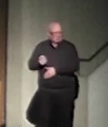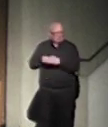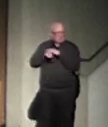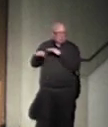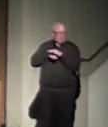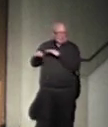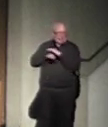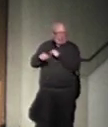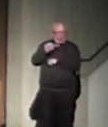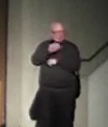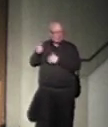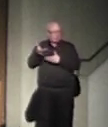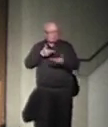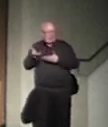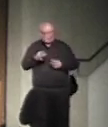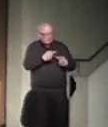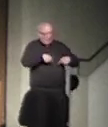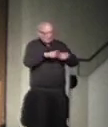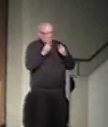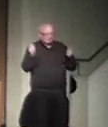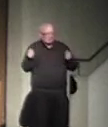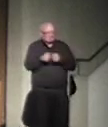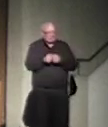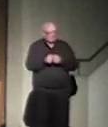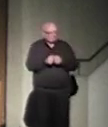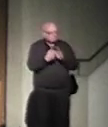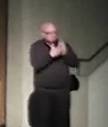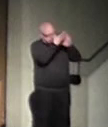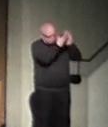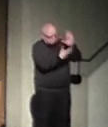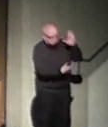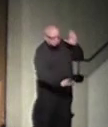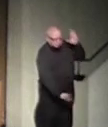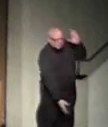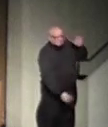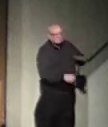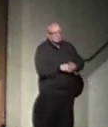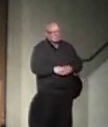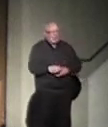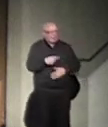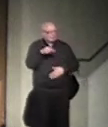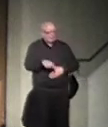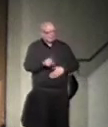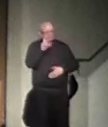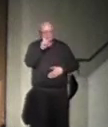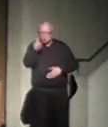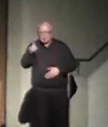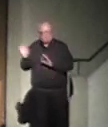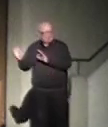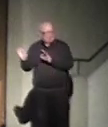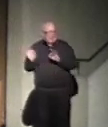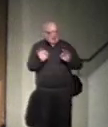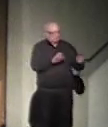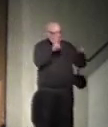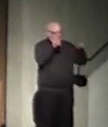Flüchtlinge, Asylbewerber, Vereine, Verbände, die Liste ist unendlich lang. All das geht nur in Begleitung durch